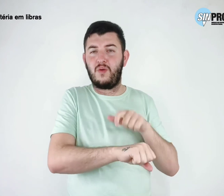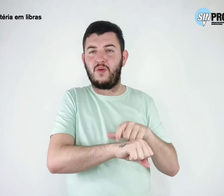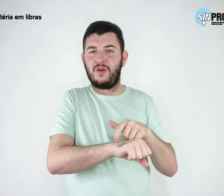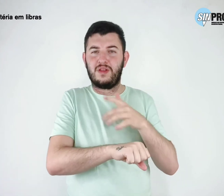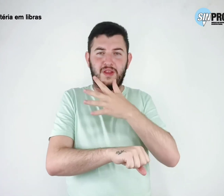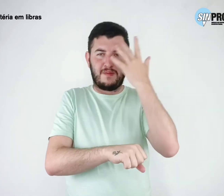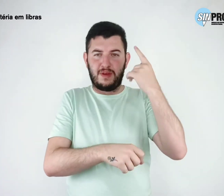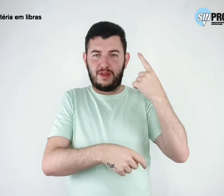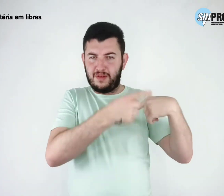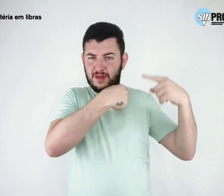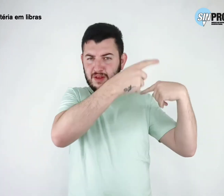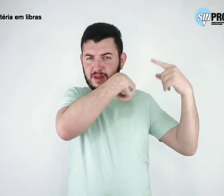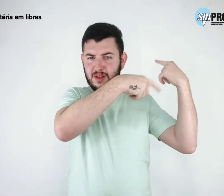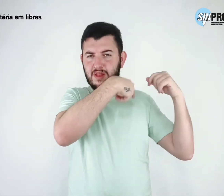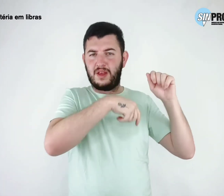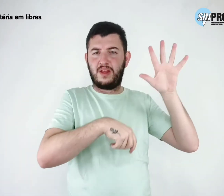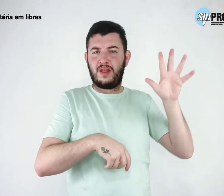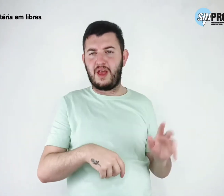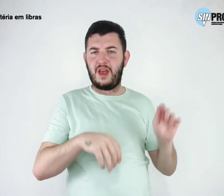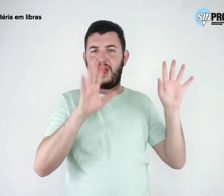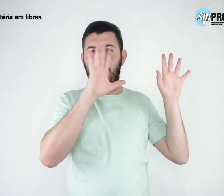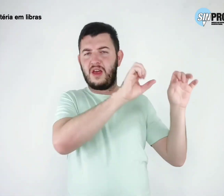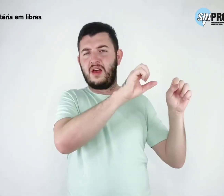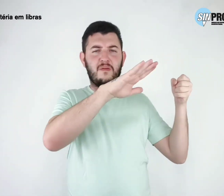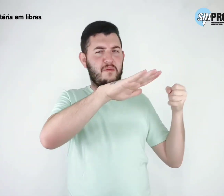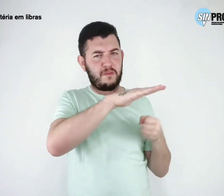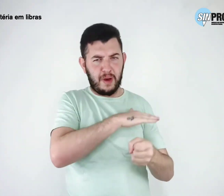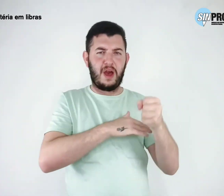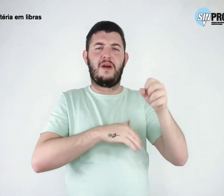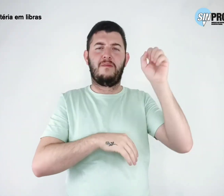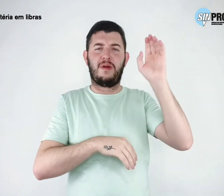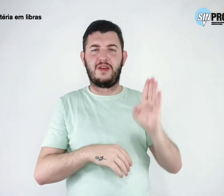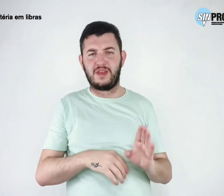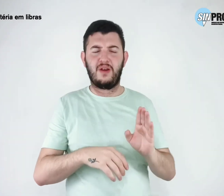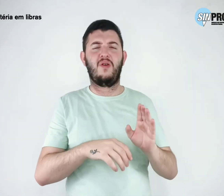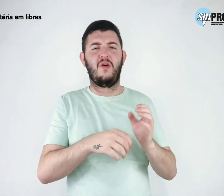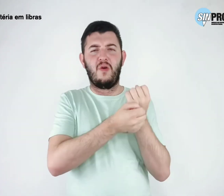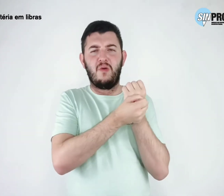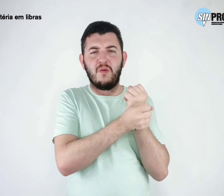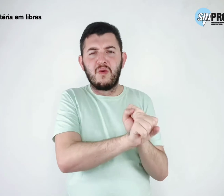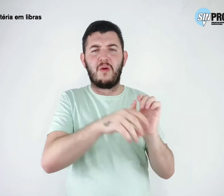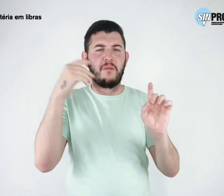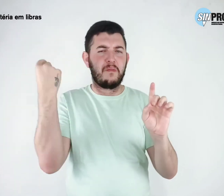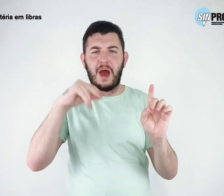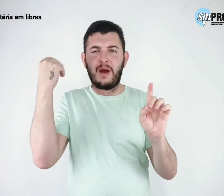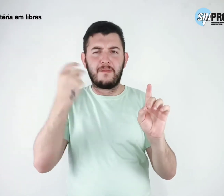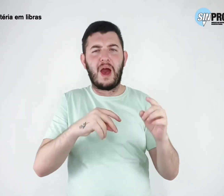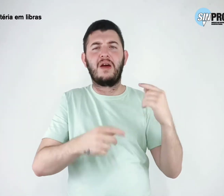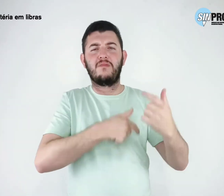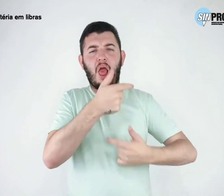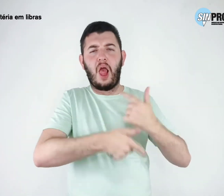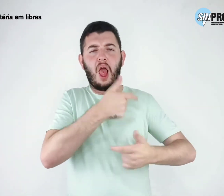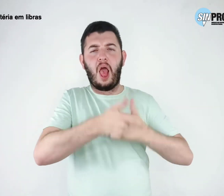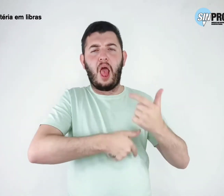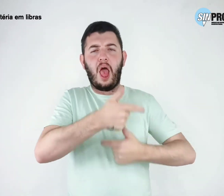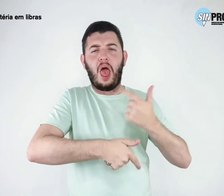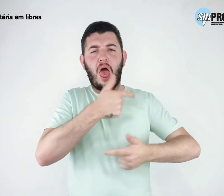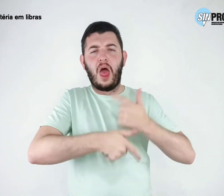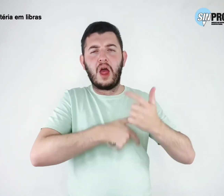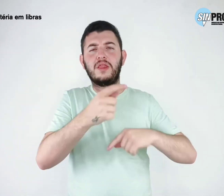ancestrais foram sequestrados, escravizados, torturados barbaramente e assassinados, o projeto de